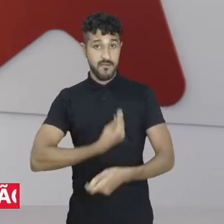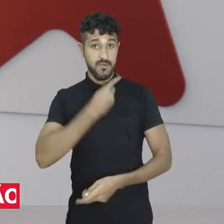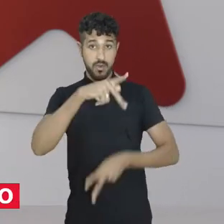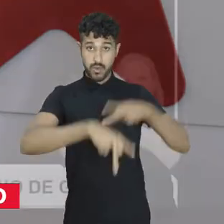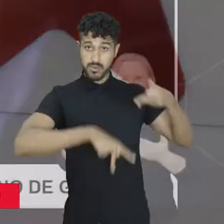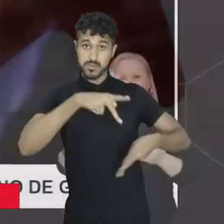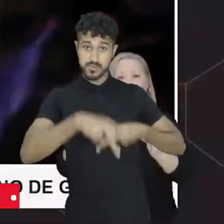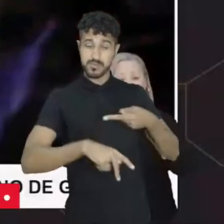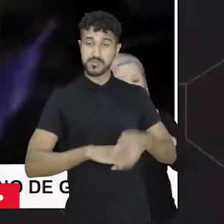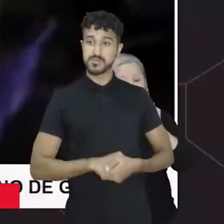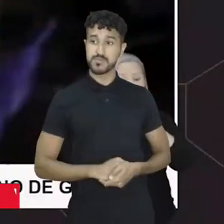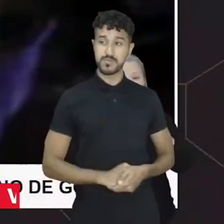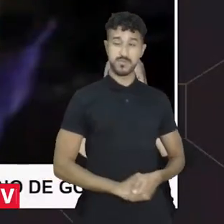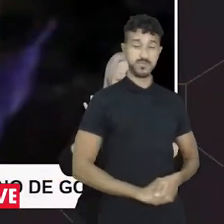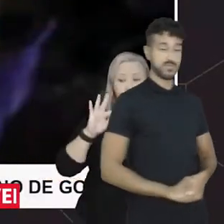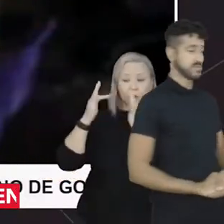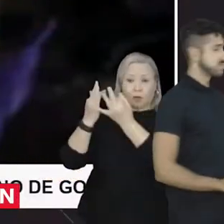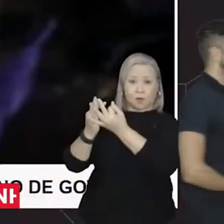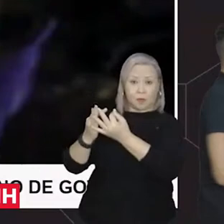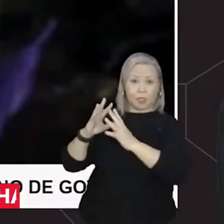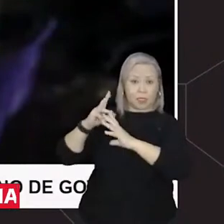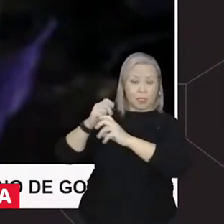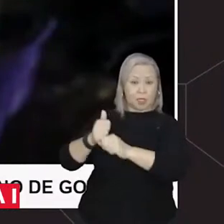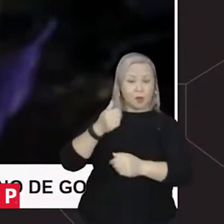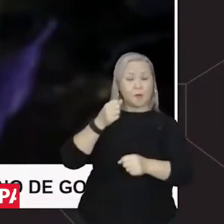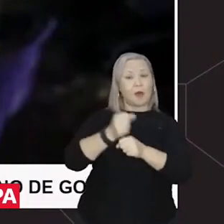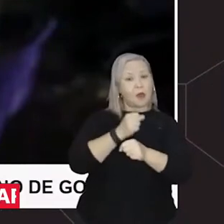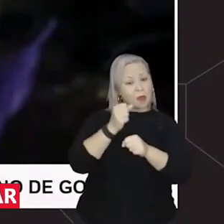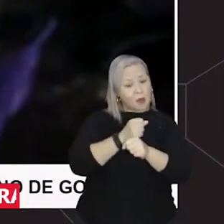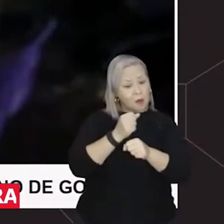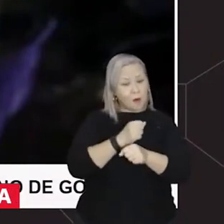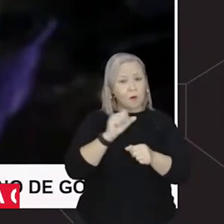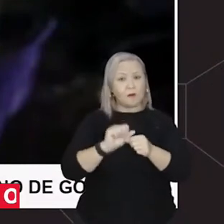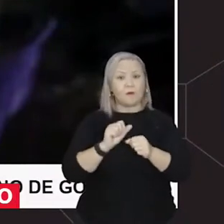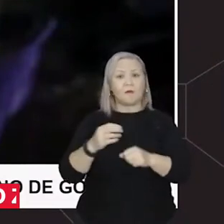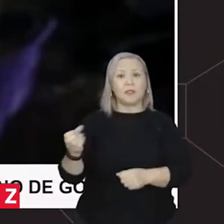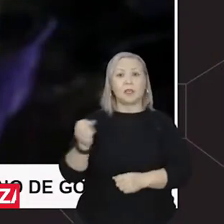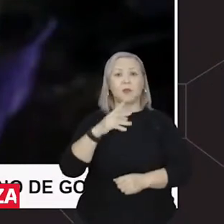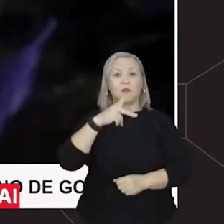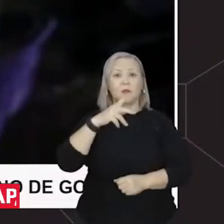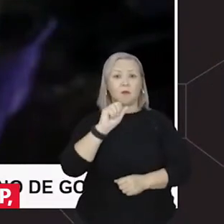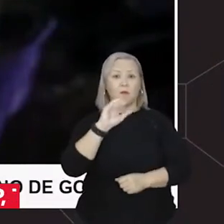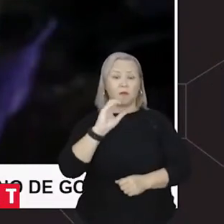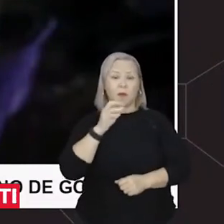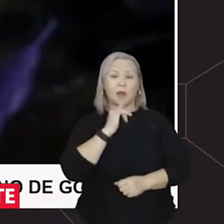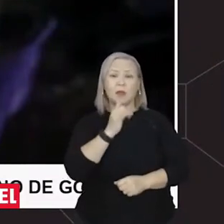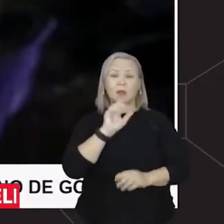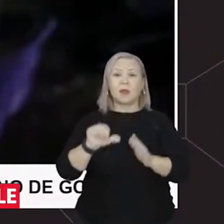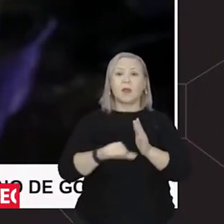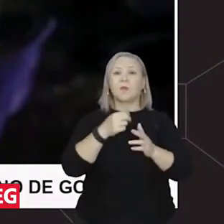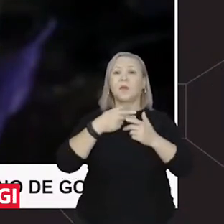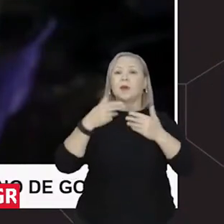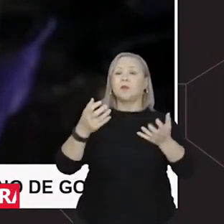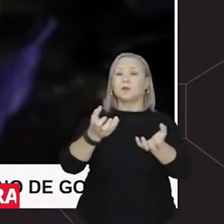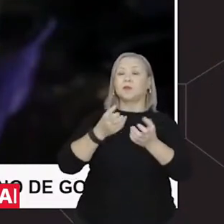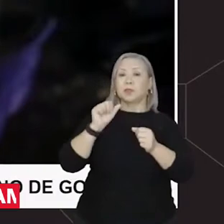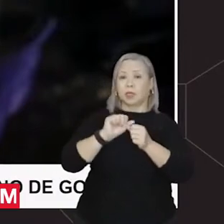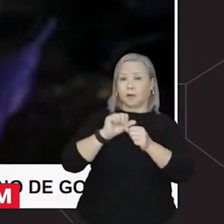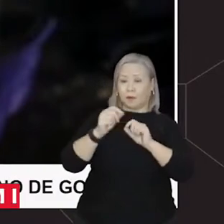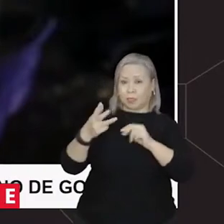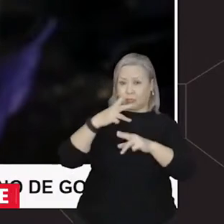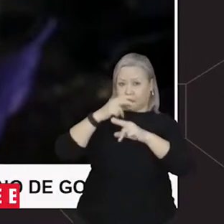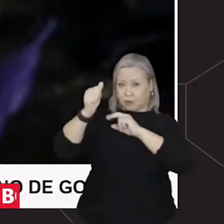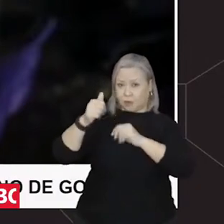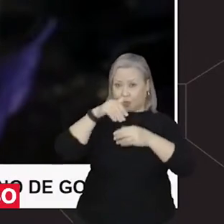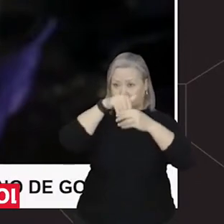povo. E nós vamos retomar obras e eu vou fazer um novo pacto. Eu tenho dito o seguinte, uma das primeiras coisas que eu quero fazer, se ganhar as eleições